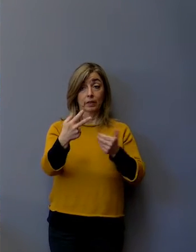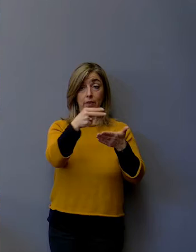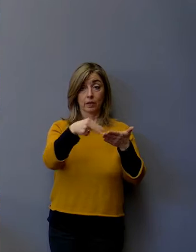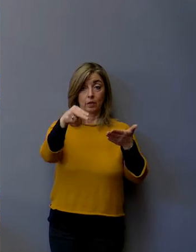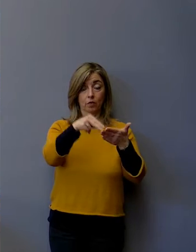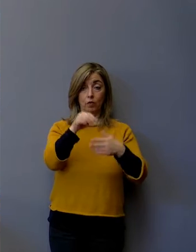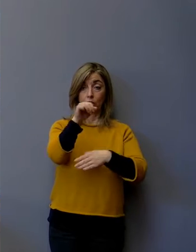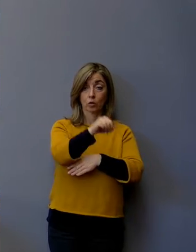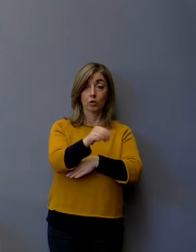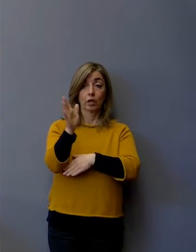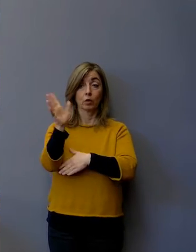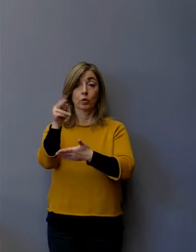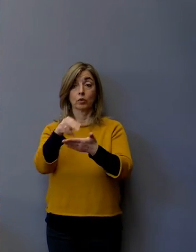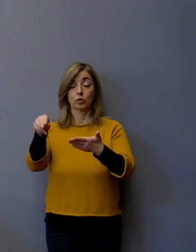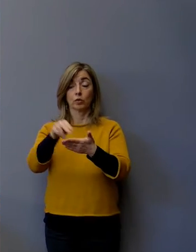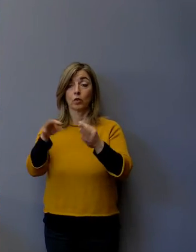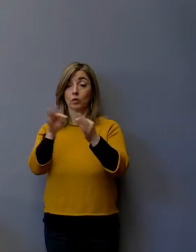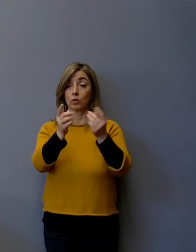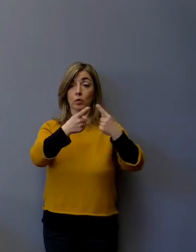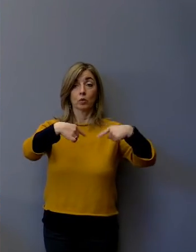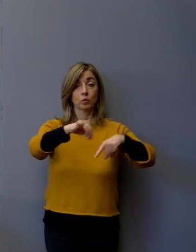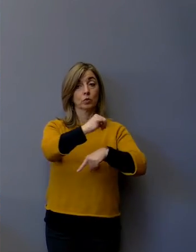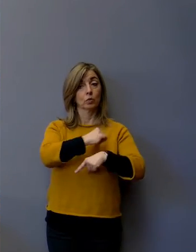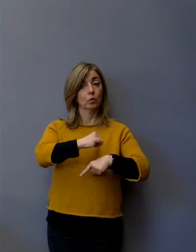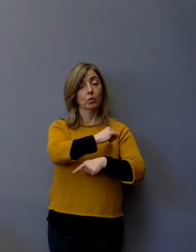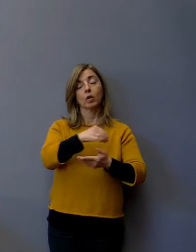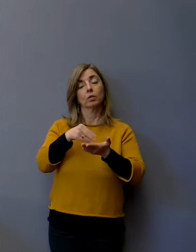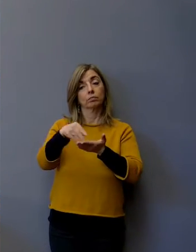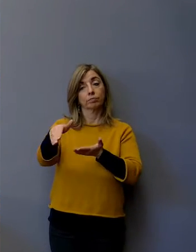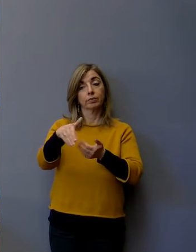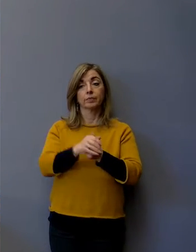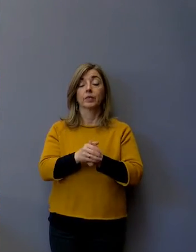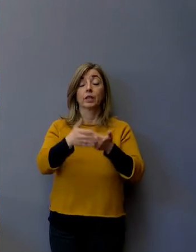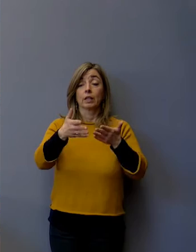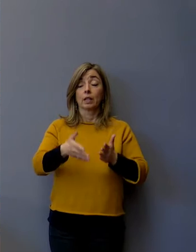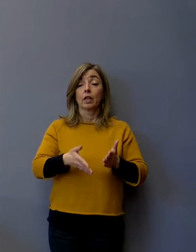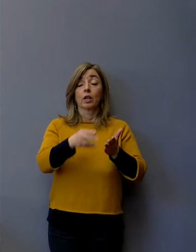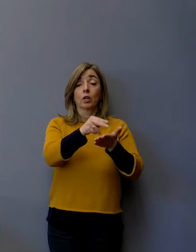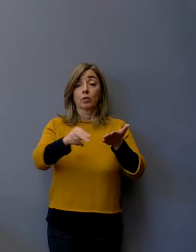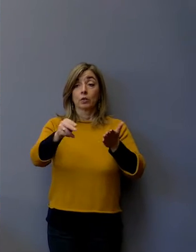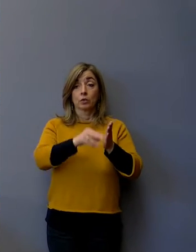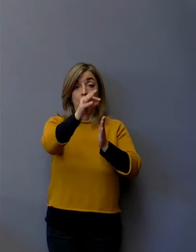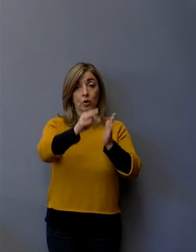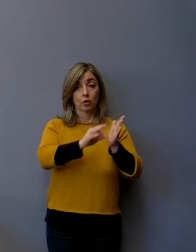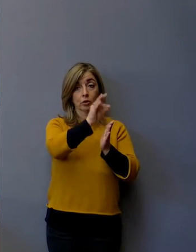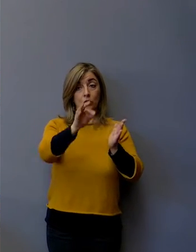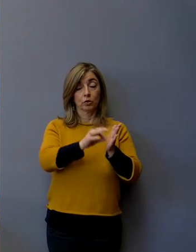15 favorevoli il consiglio comunale respinge pongo ora in votazione l'ordine del giorno numero